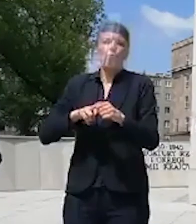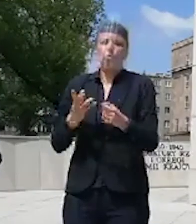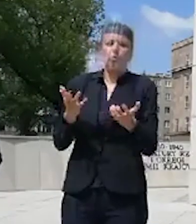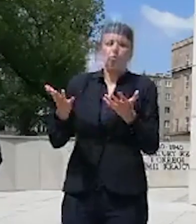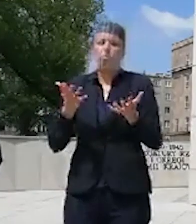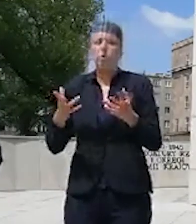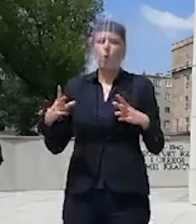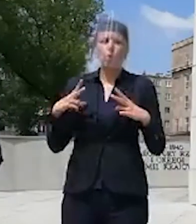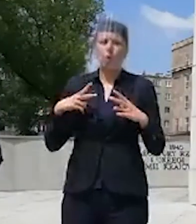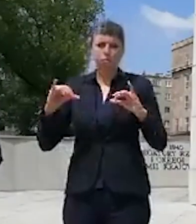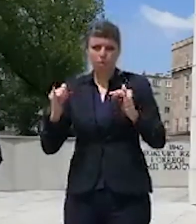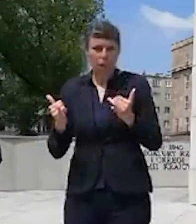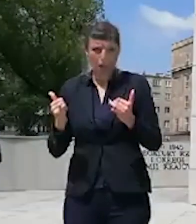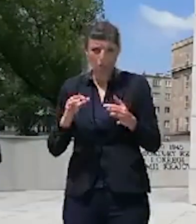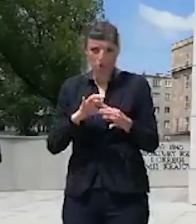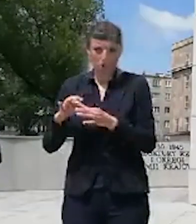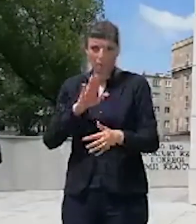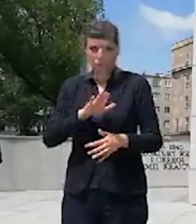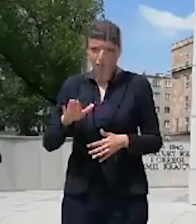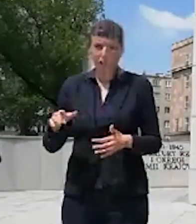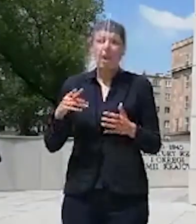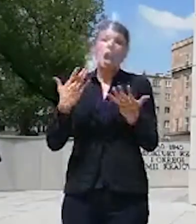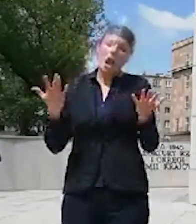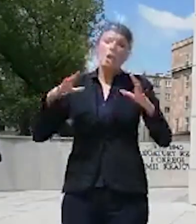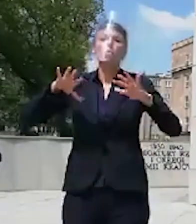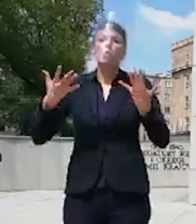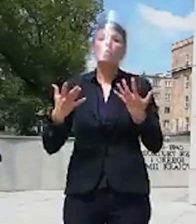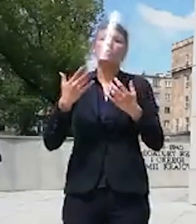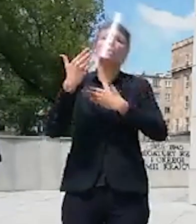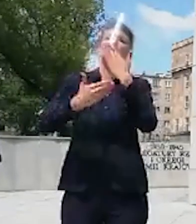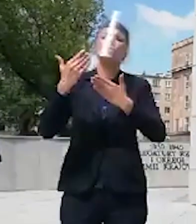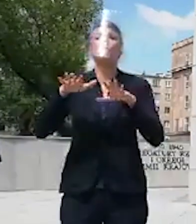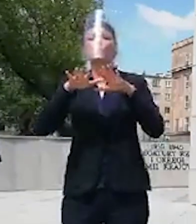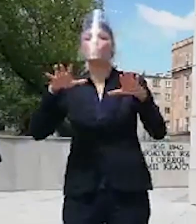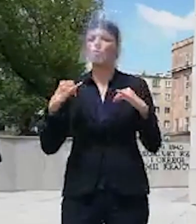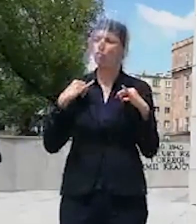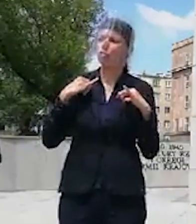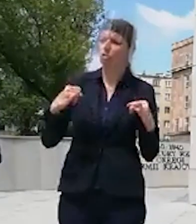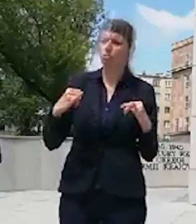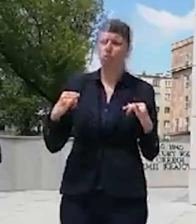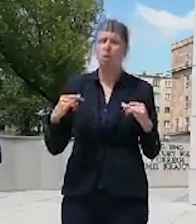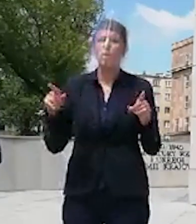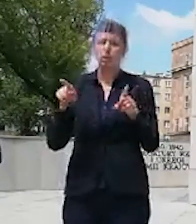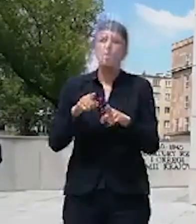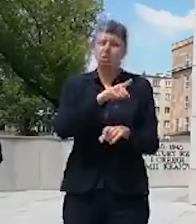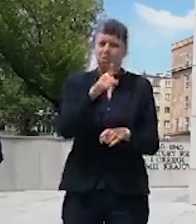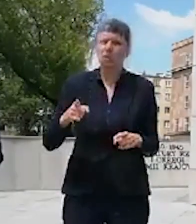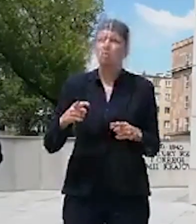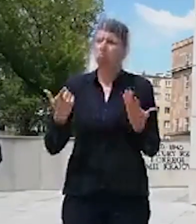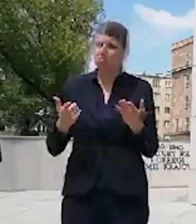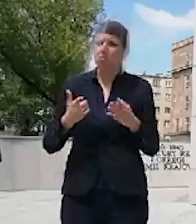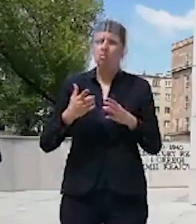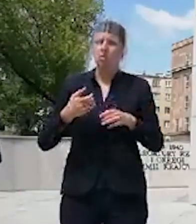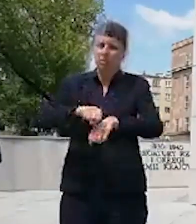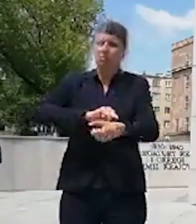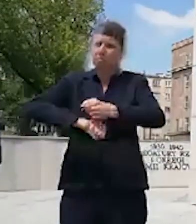ludzku, dużo szczęścia, dużo siły i wytrwałości, bo rzeczywistość stawia przed nami coraz to nowe zakręty i coraz to nowe